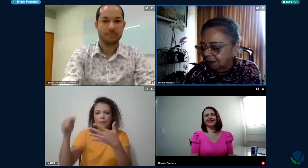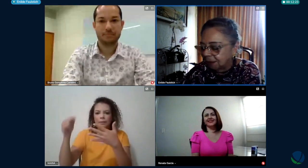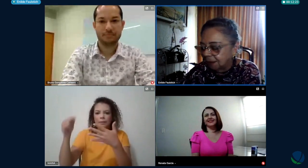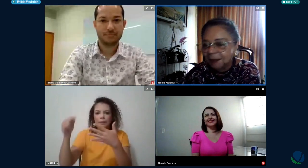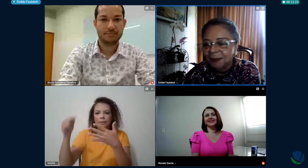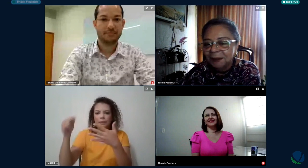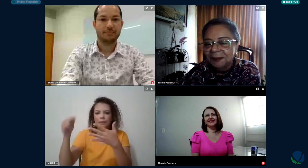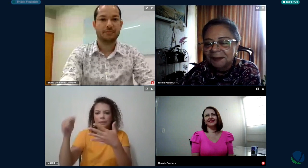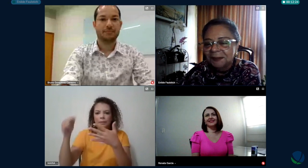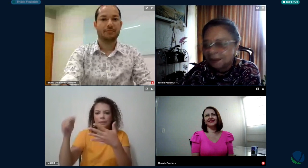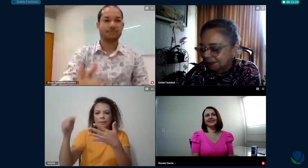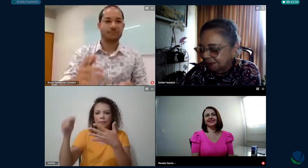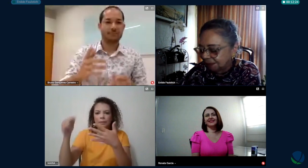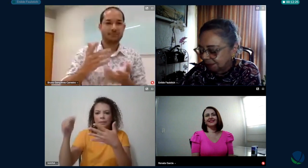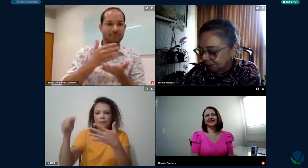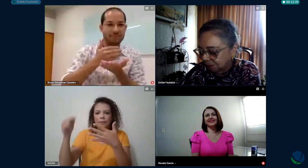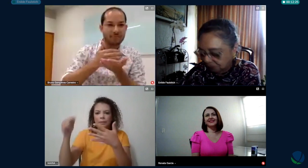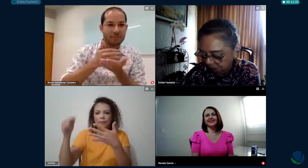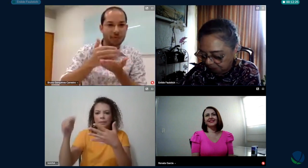Renata.